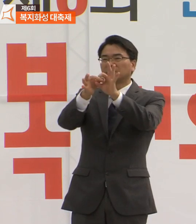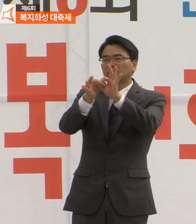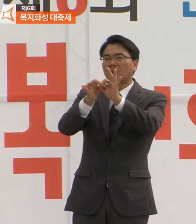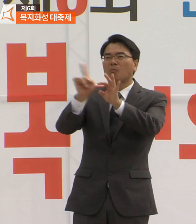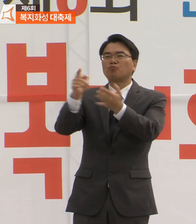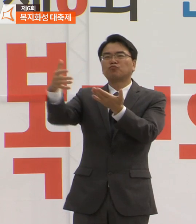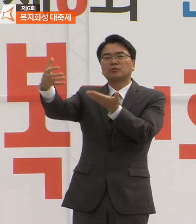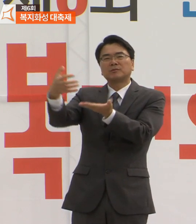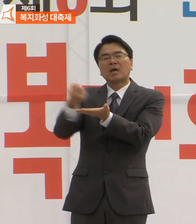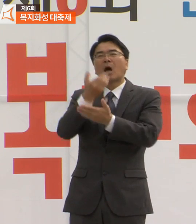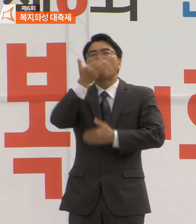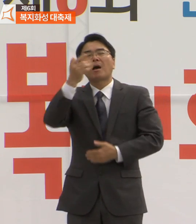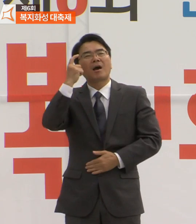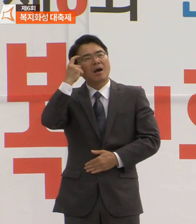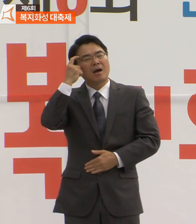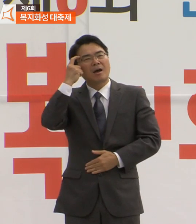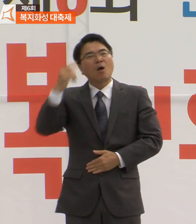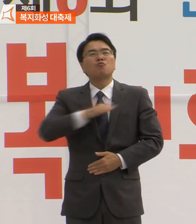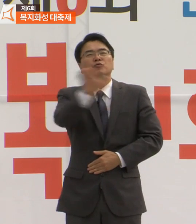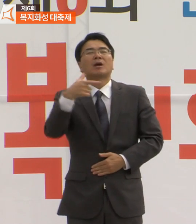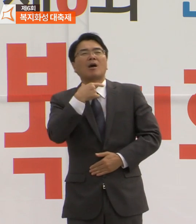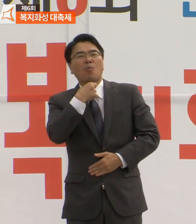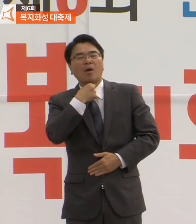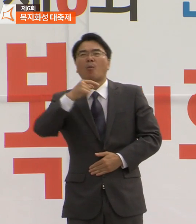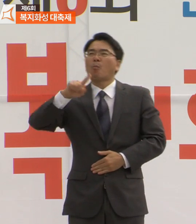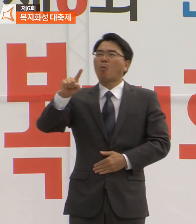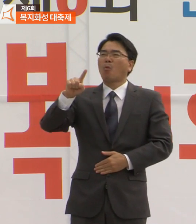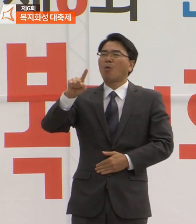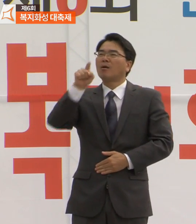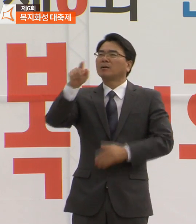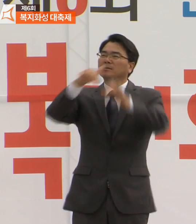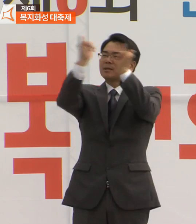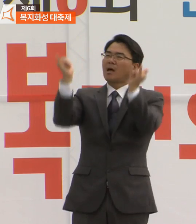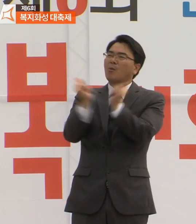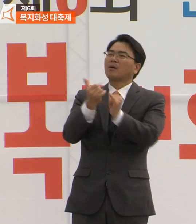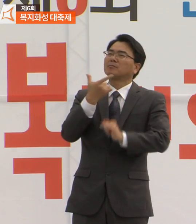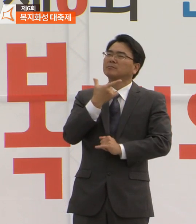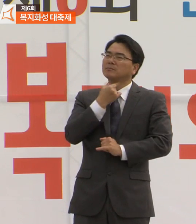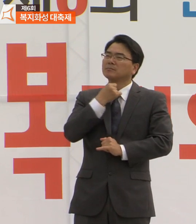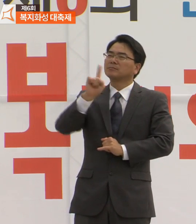무엇을 얻어가야 될 것인가, 과연 우리가 바라는 것은 무엇인가, 어떤 사회에서 살고 싶은 것인가,